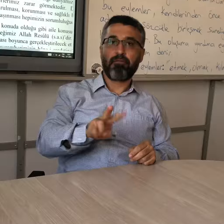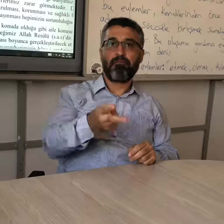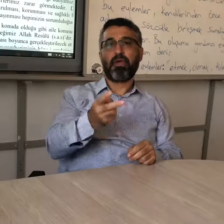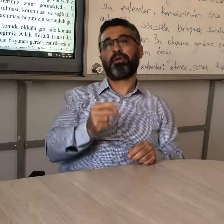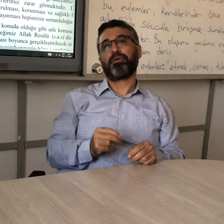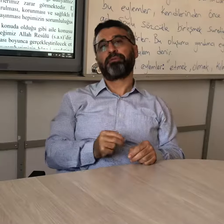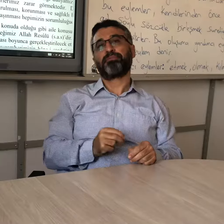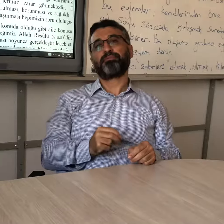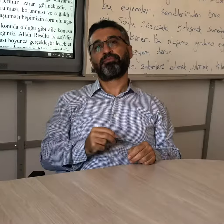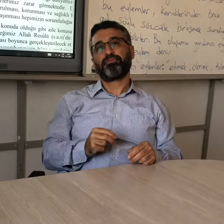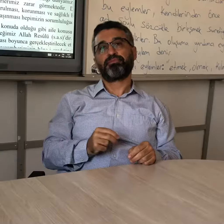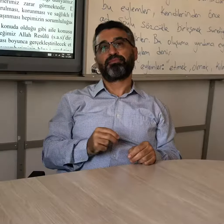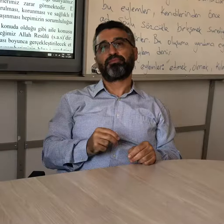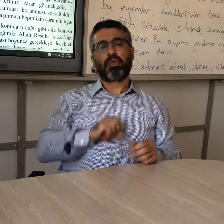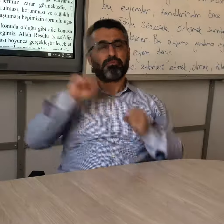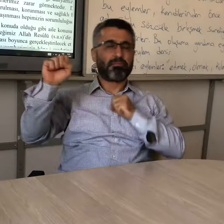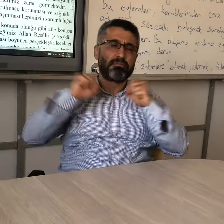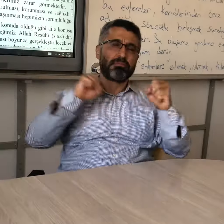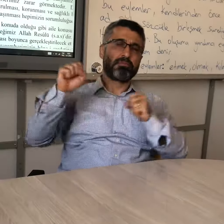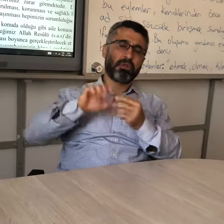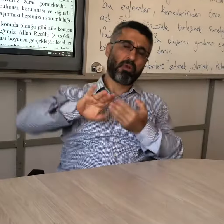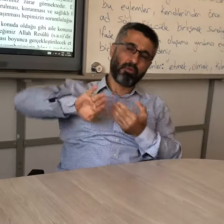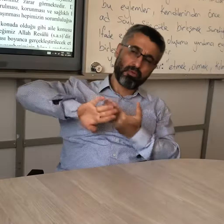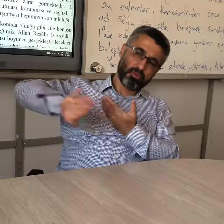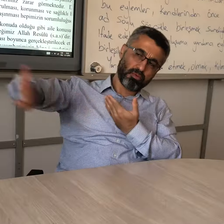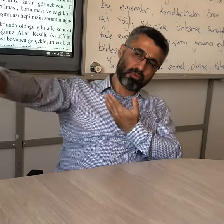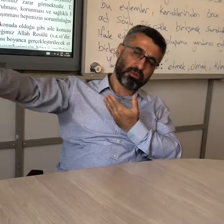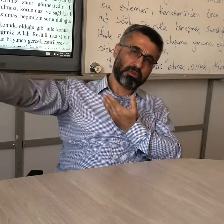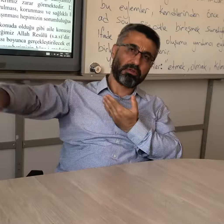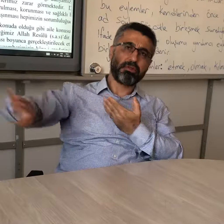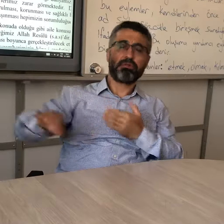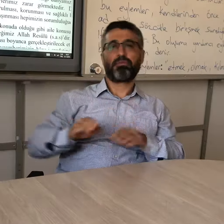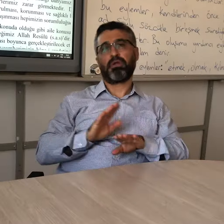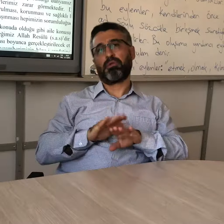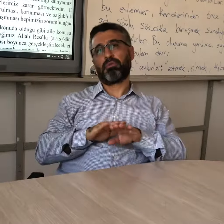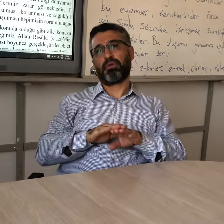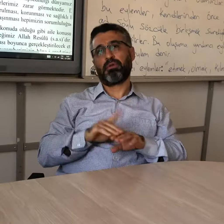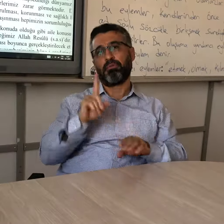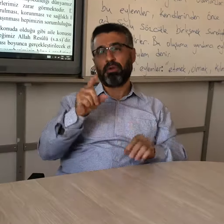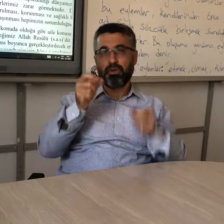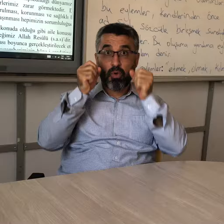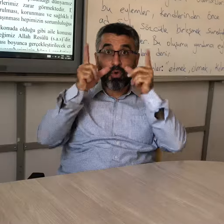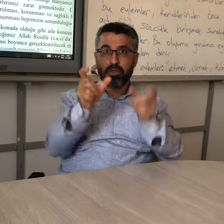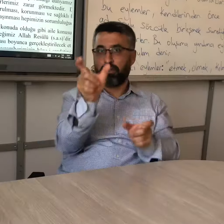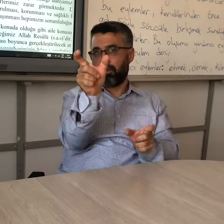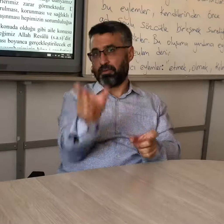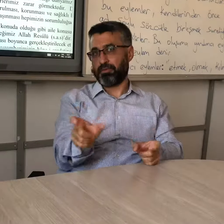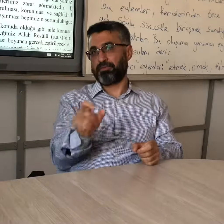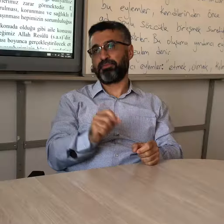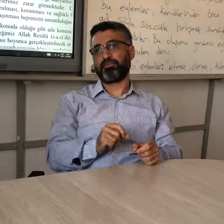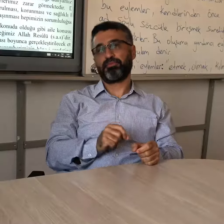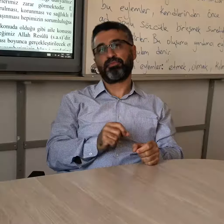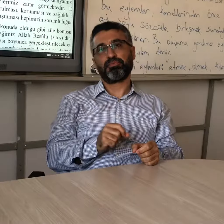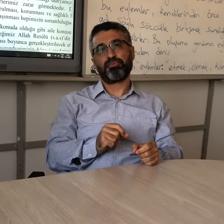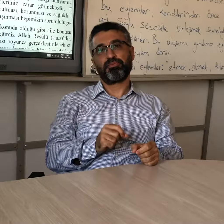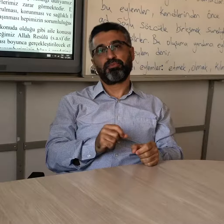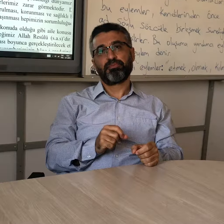isyamdan uzaklaştıran, bir uyarıcıydı. Bir